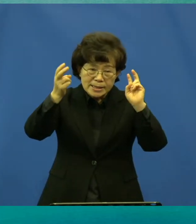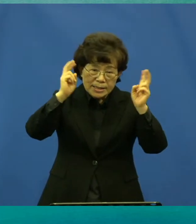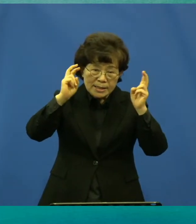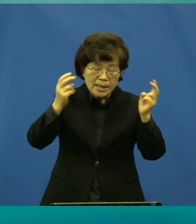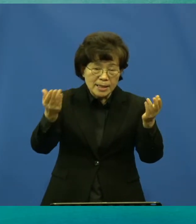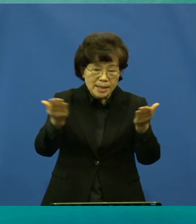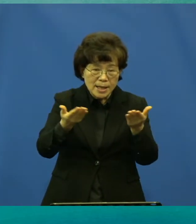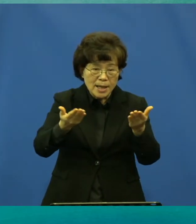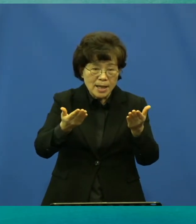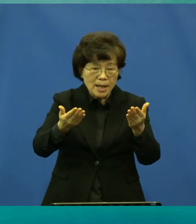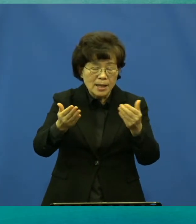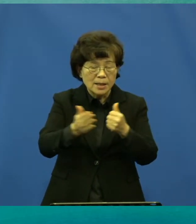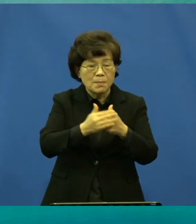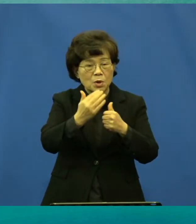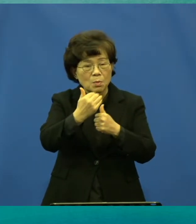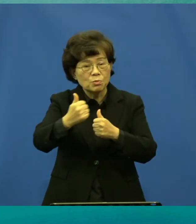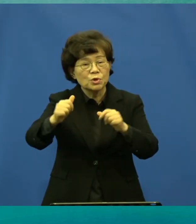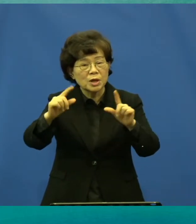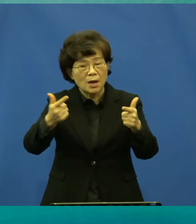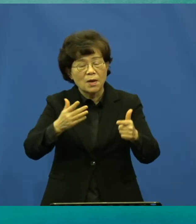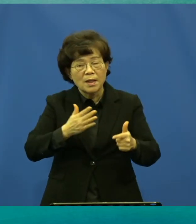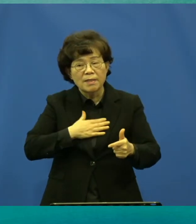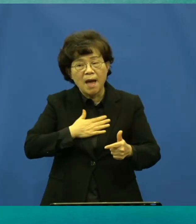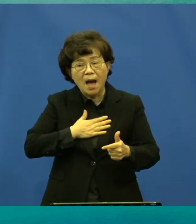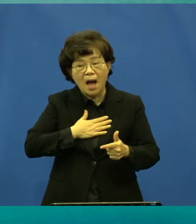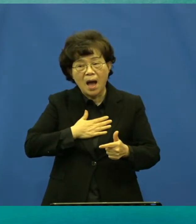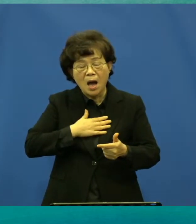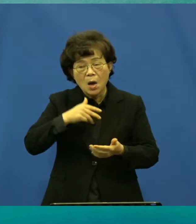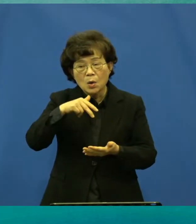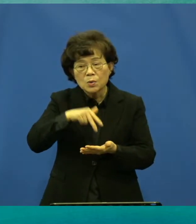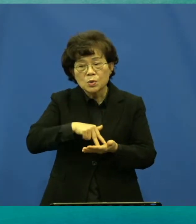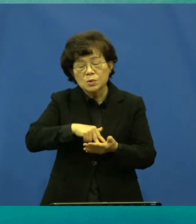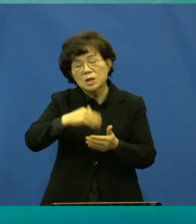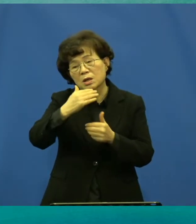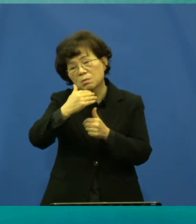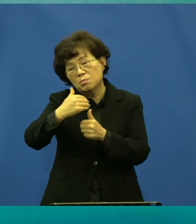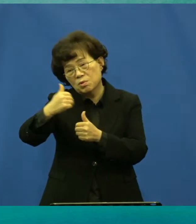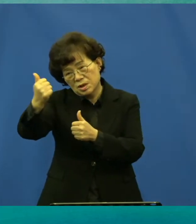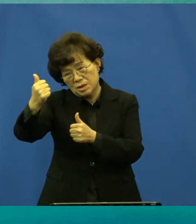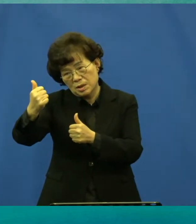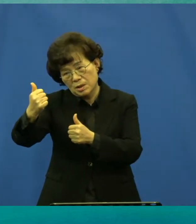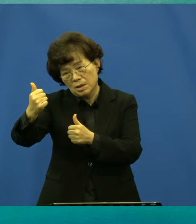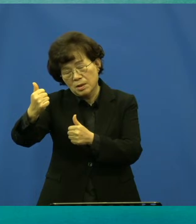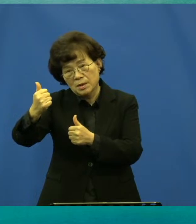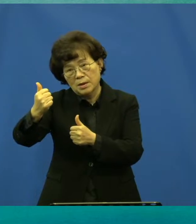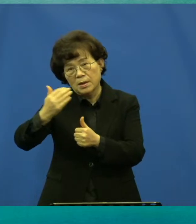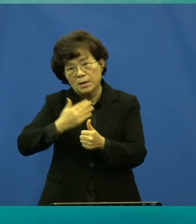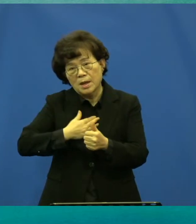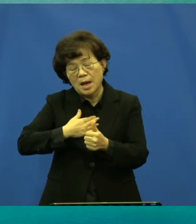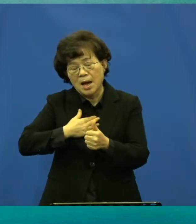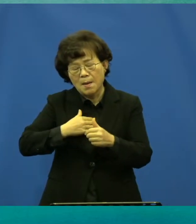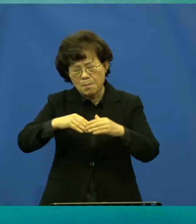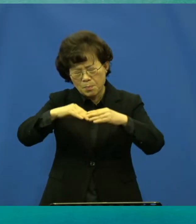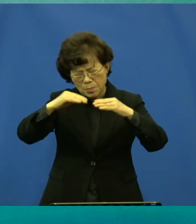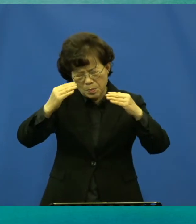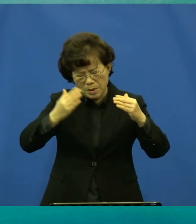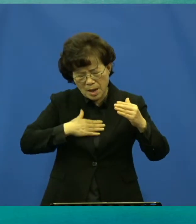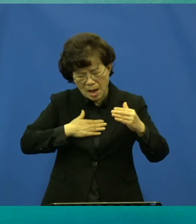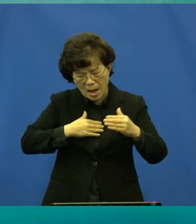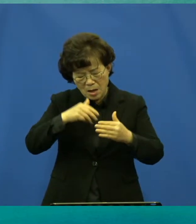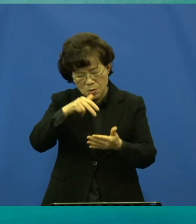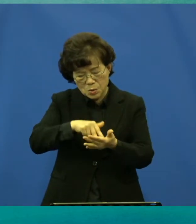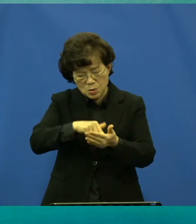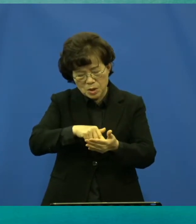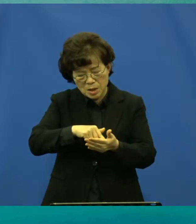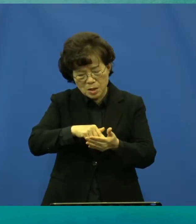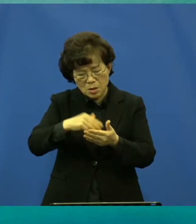부름이 아니고 내 존재를 불러내신 겁니다. 하나님이. 그 내 존재 전체를 불러내신 겁니다. 그래서 내